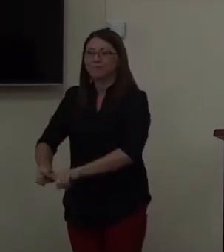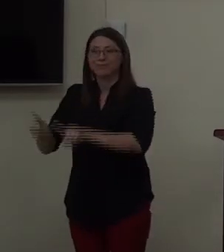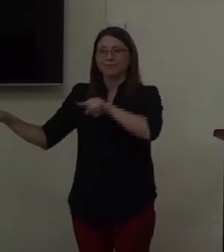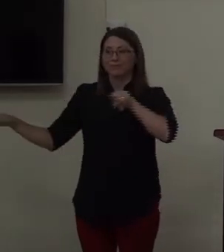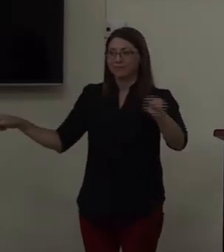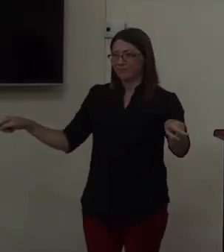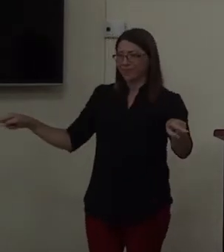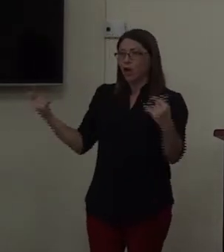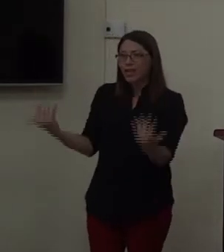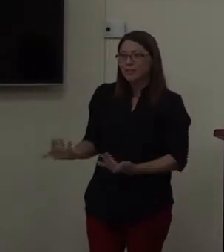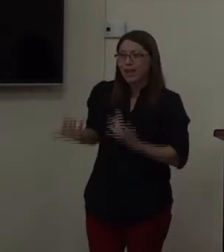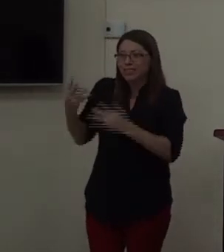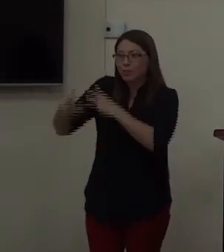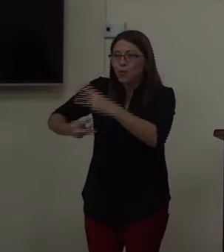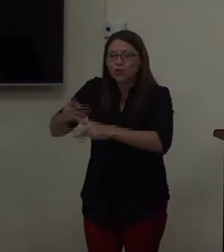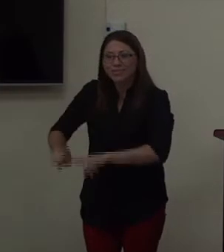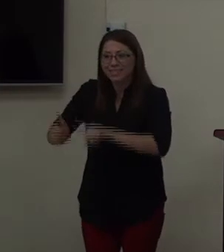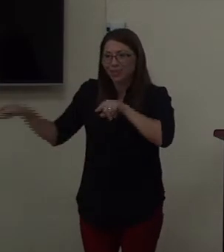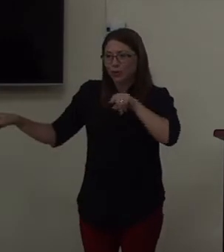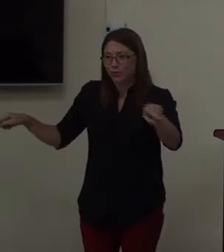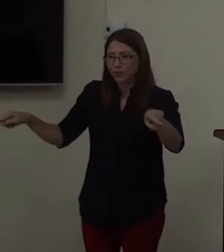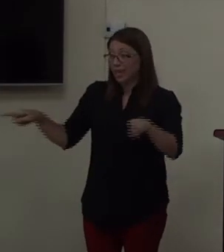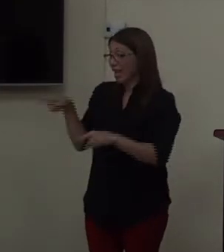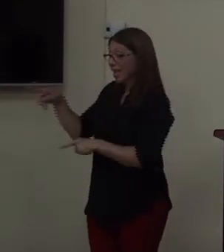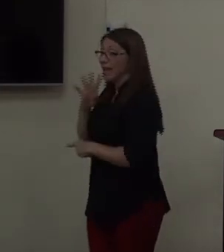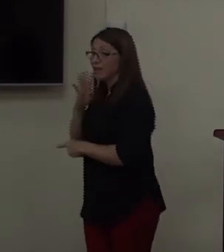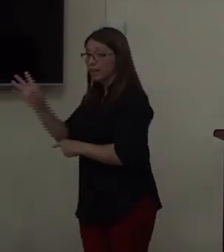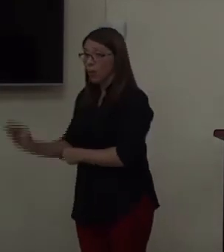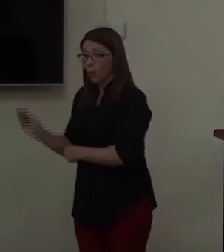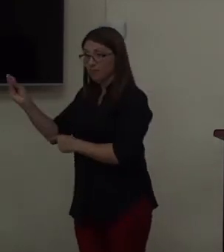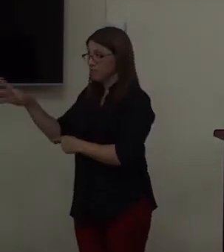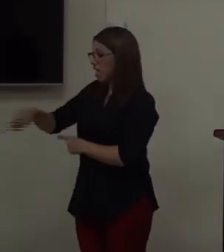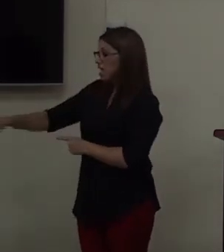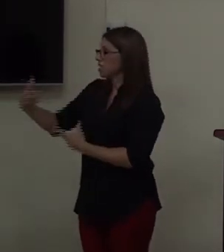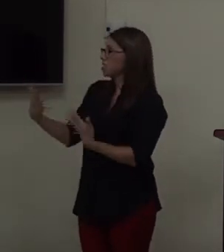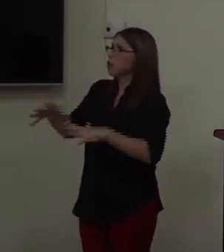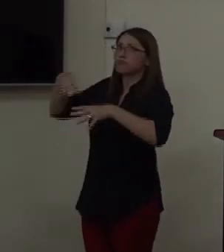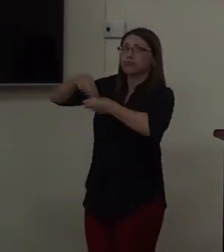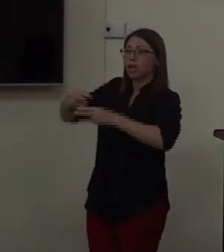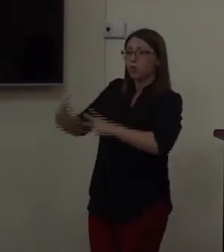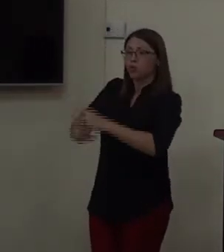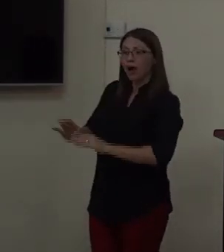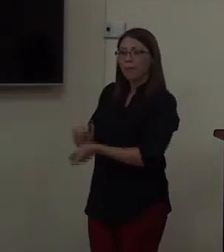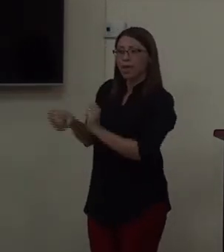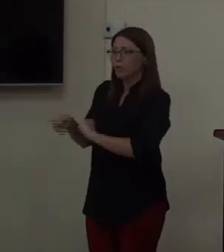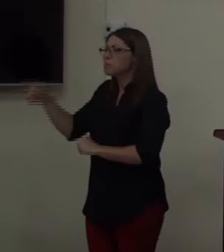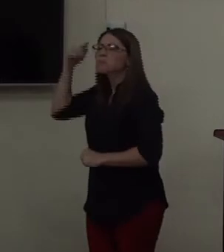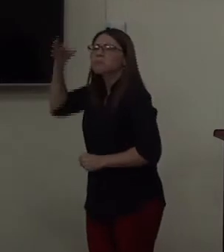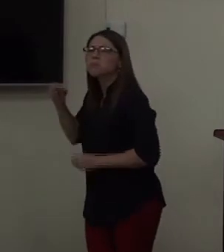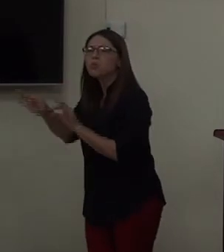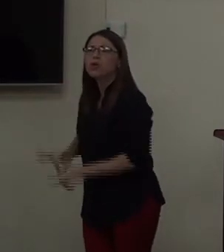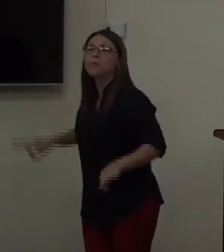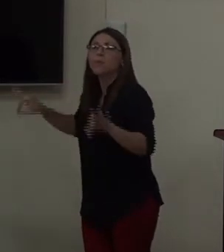distinto. Entonces, por ejemplo, el hablante joven, este que vive un mundo completamente cambiado, piensa que es muy importante que haya una